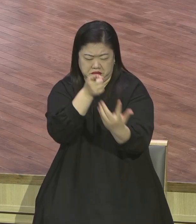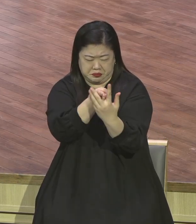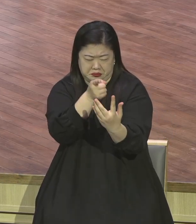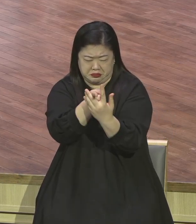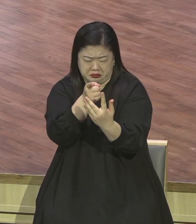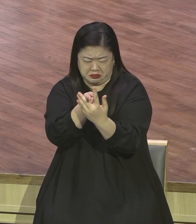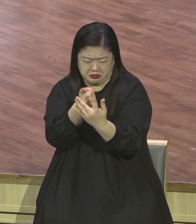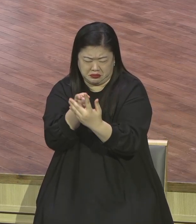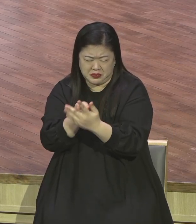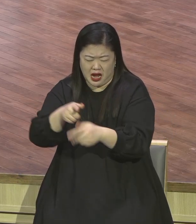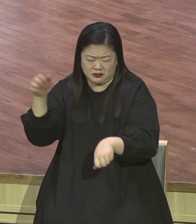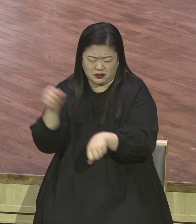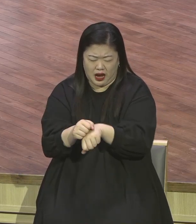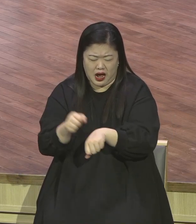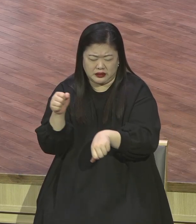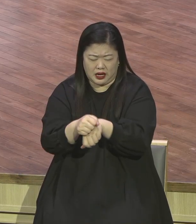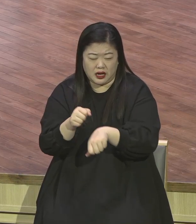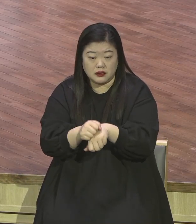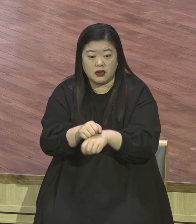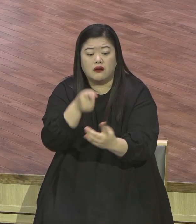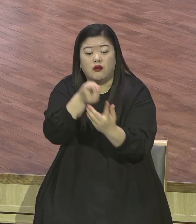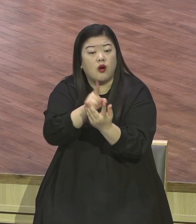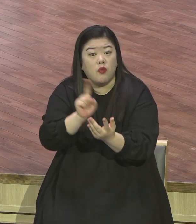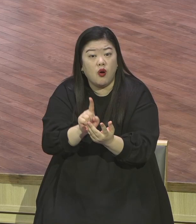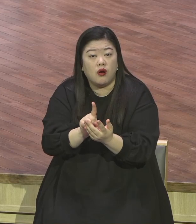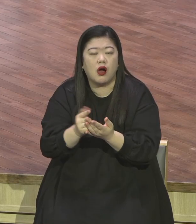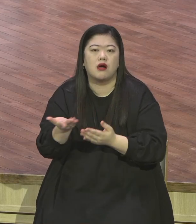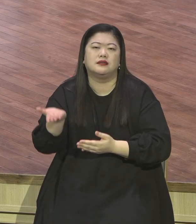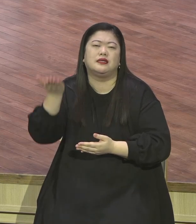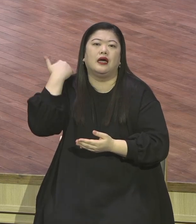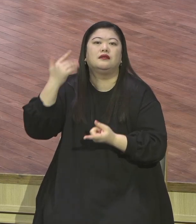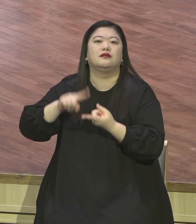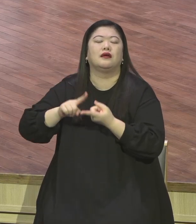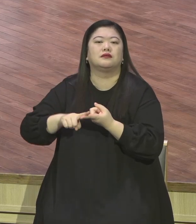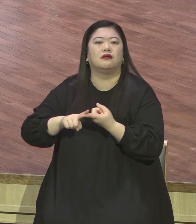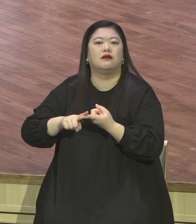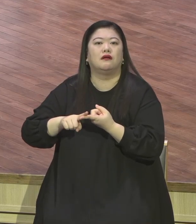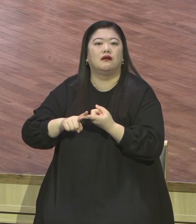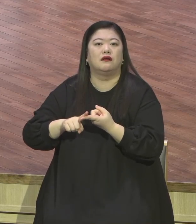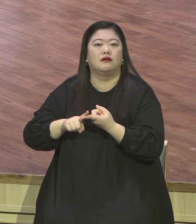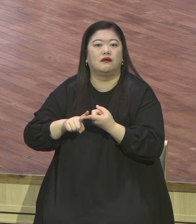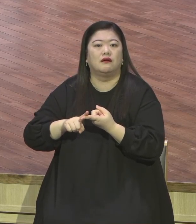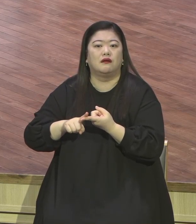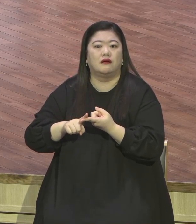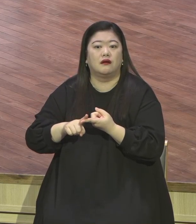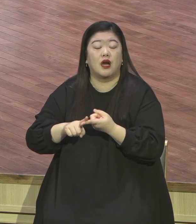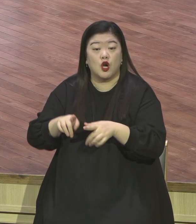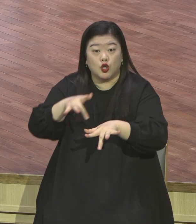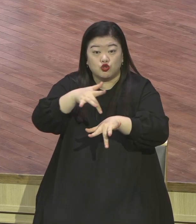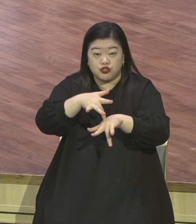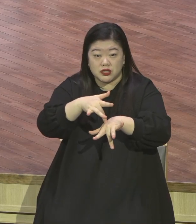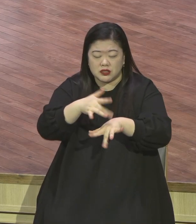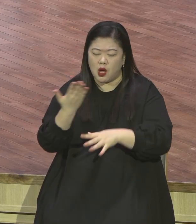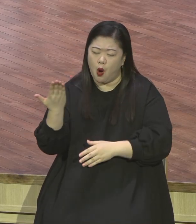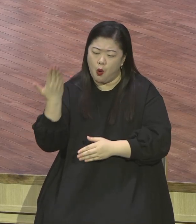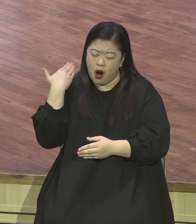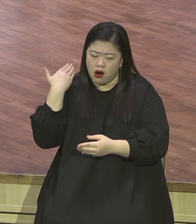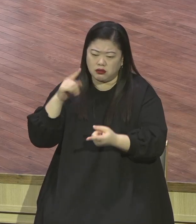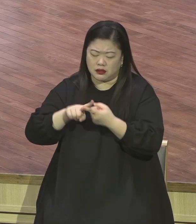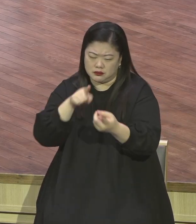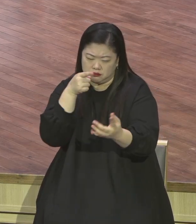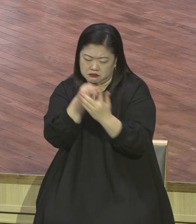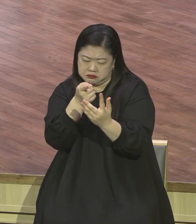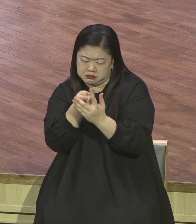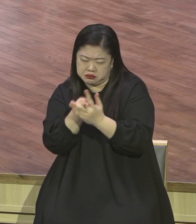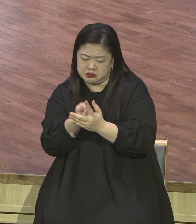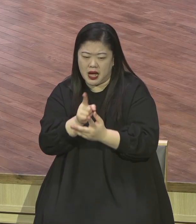뭘 맞춰요 과거를 잘 맞을 과거 과거를 맞추면 깜짝 놀래요 깜짝 놀래지 귀신이 과거를 미래는 몰라요 미래는